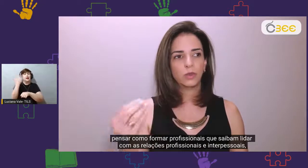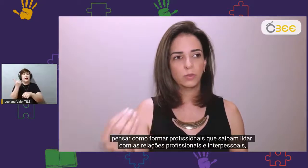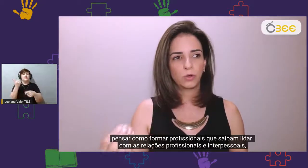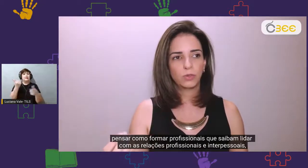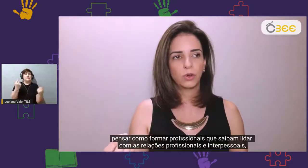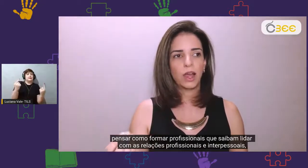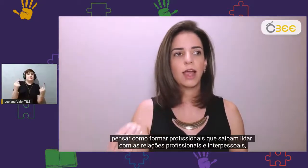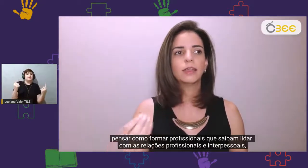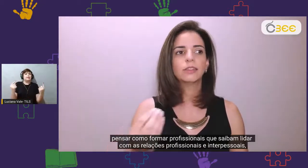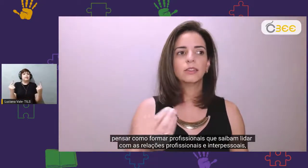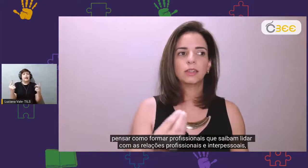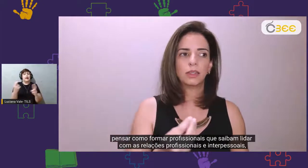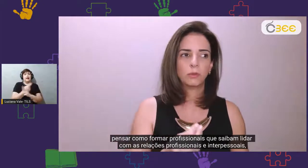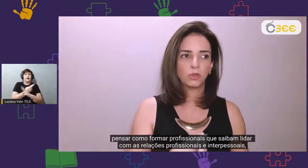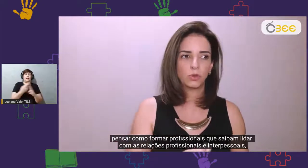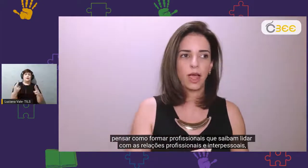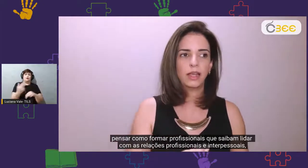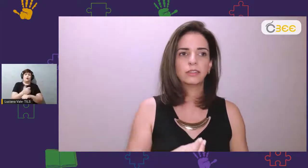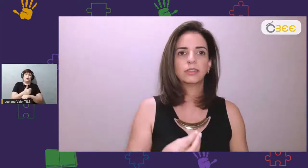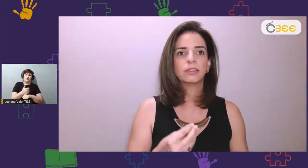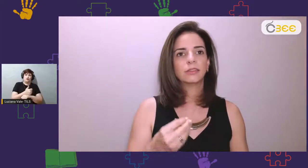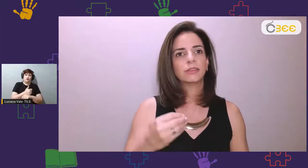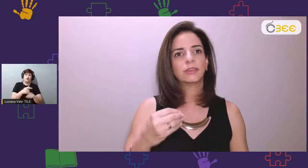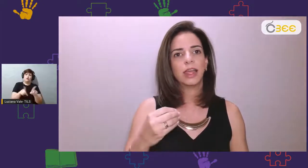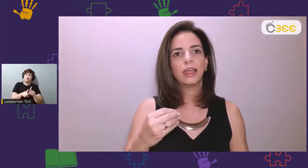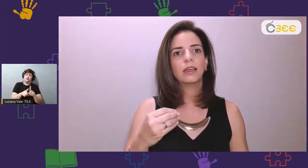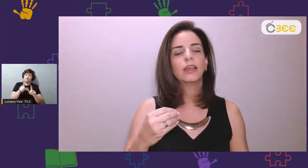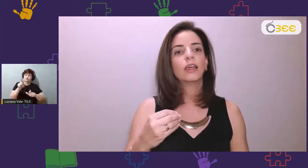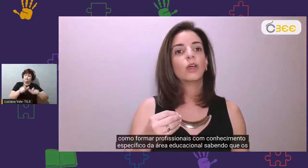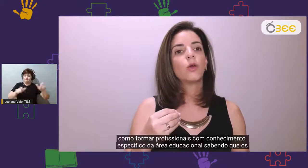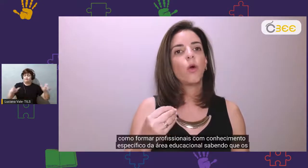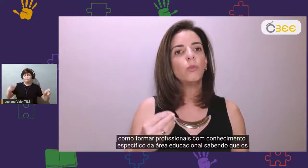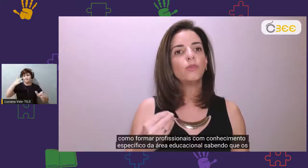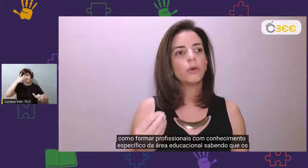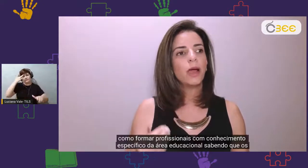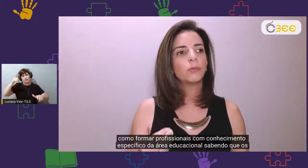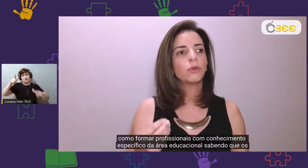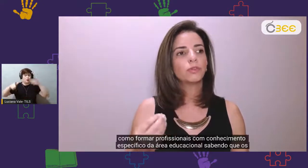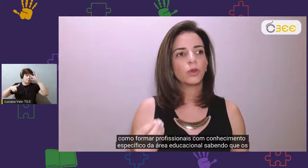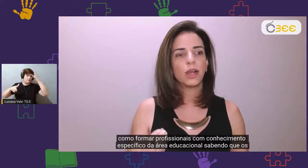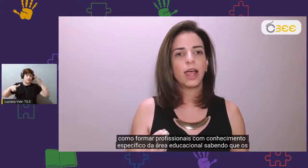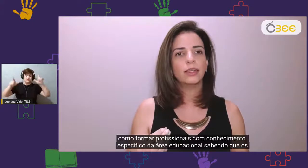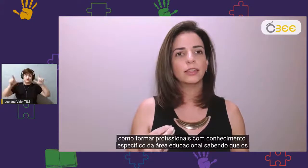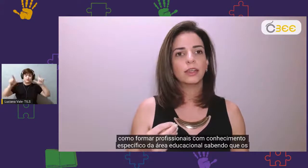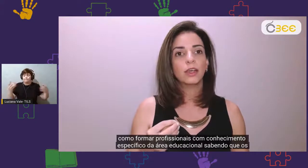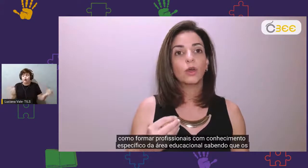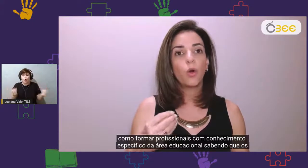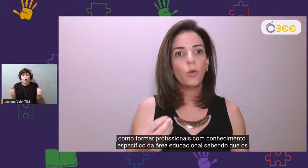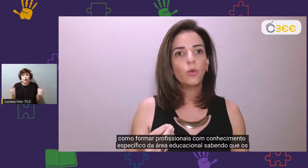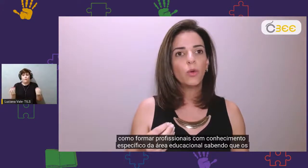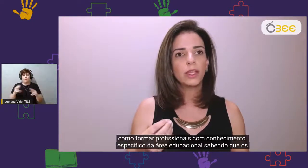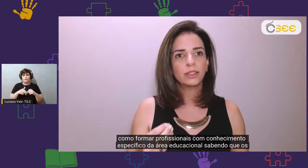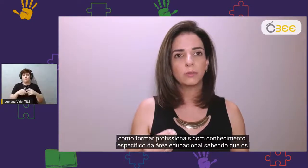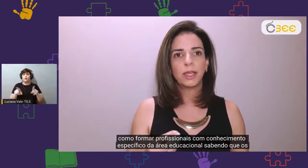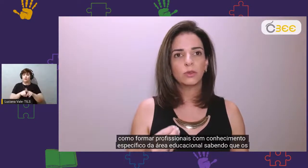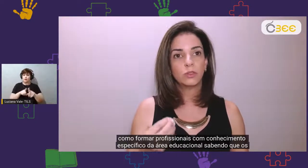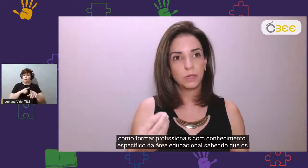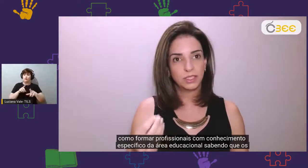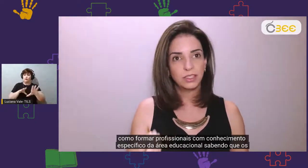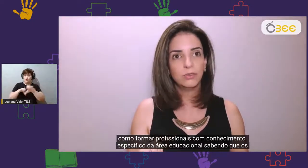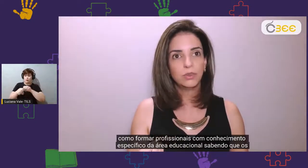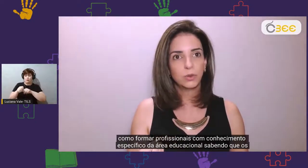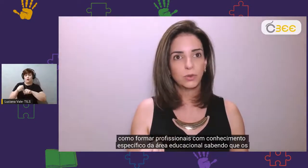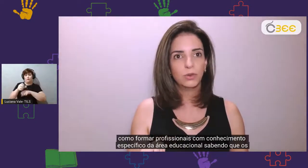as relações profissionais e interpessoais, né? Como formar profissionais com um